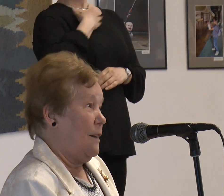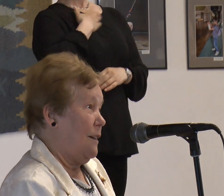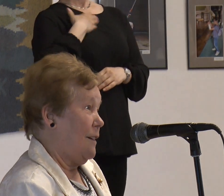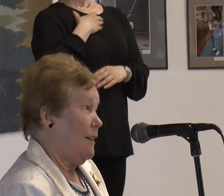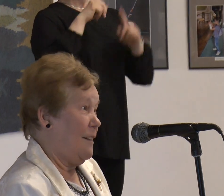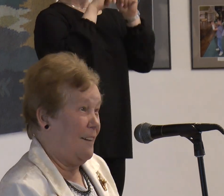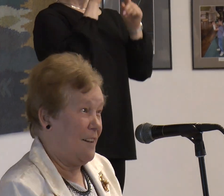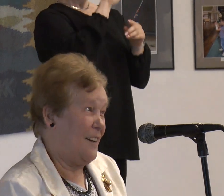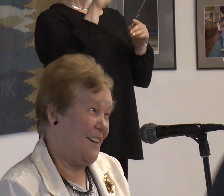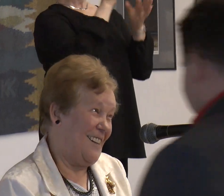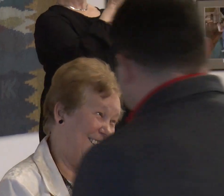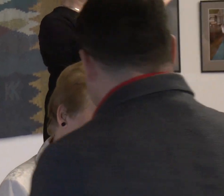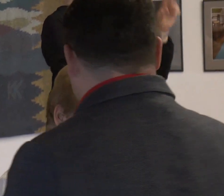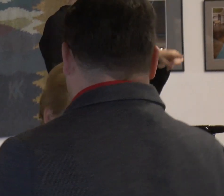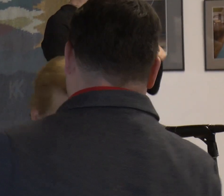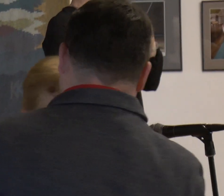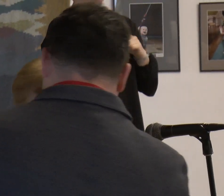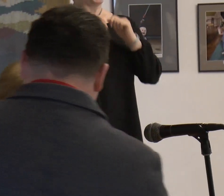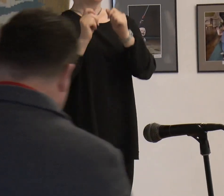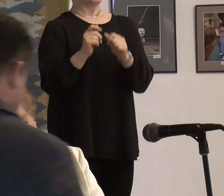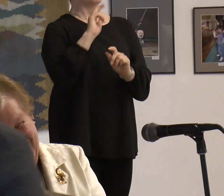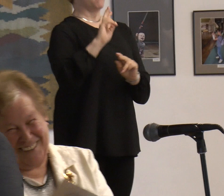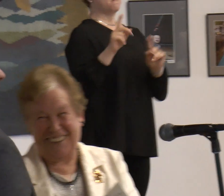mert hogy te is mondtál verset, és van még egy